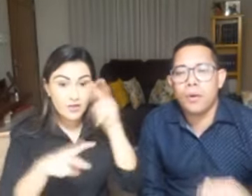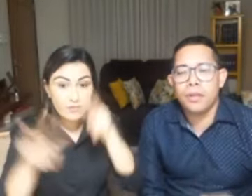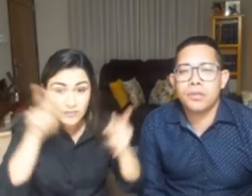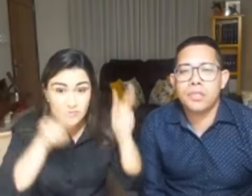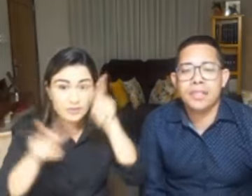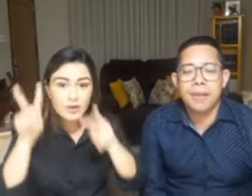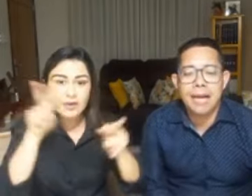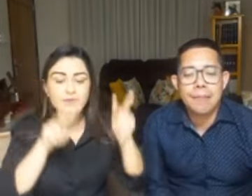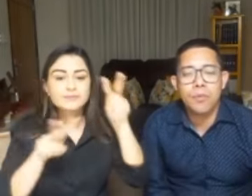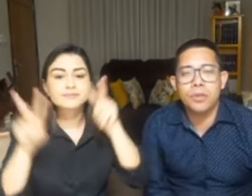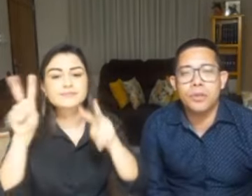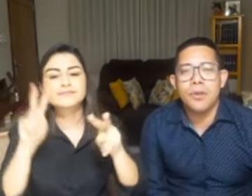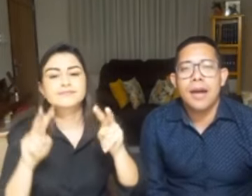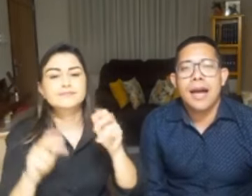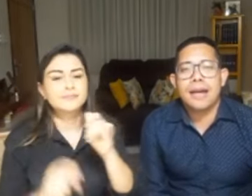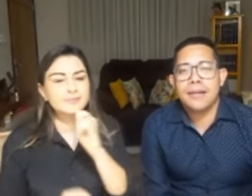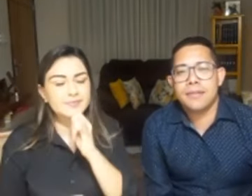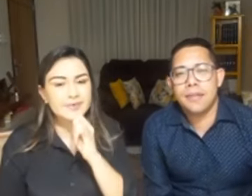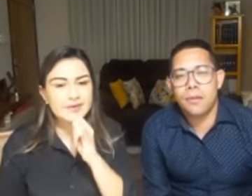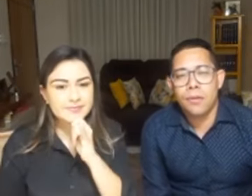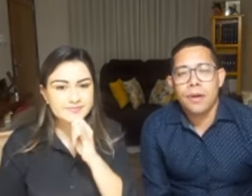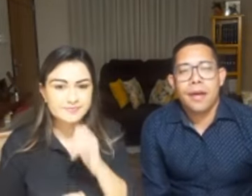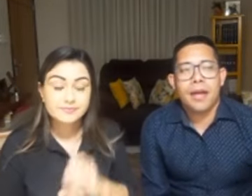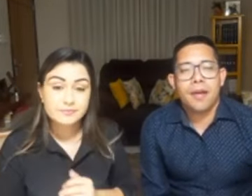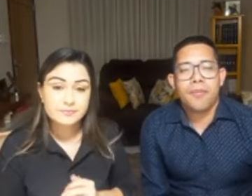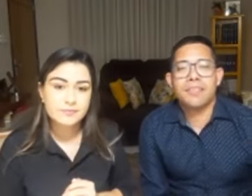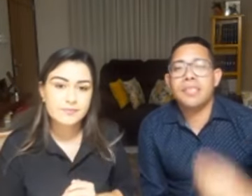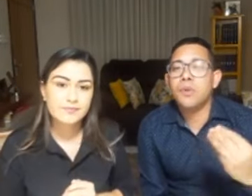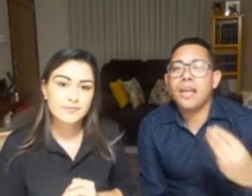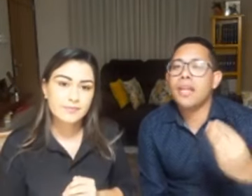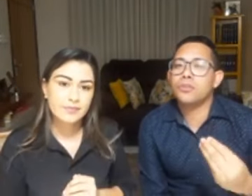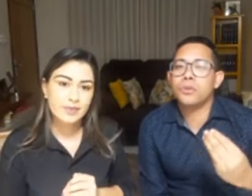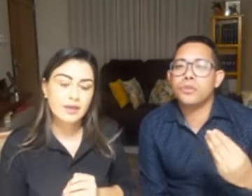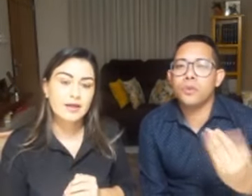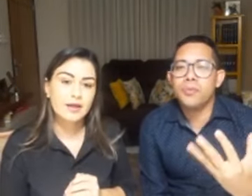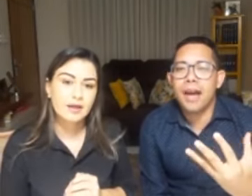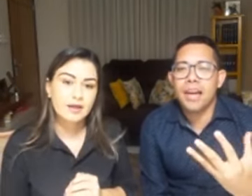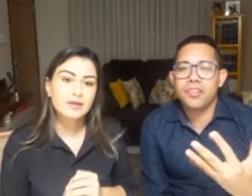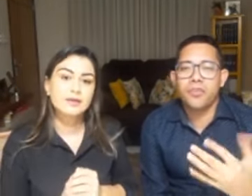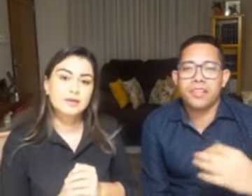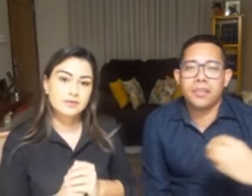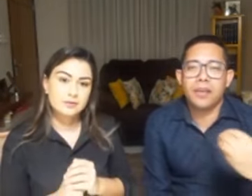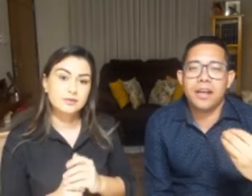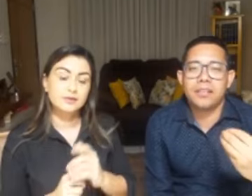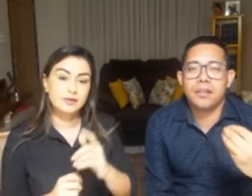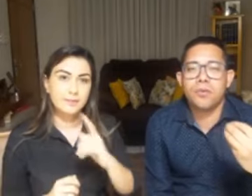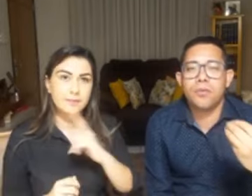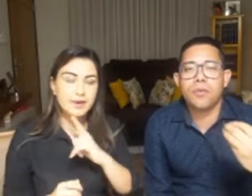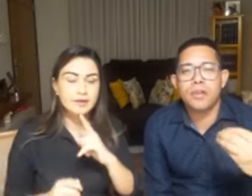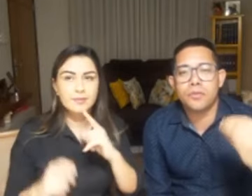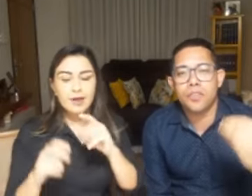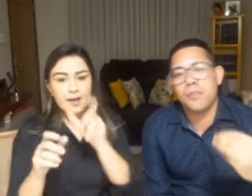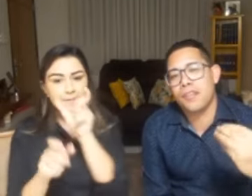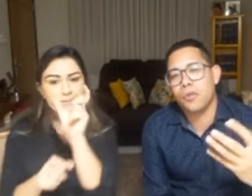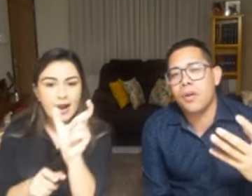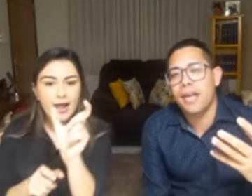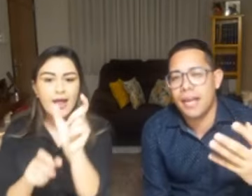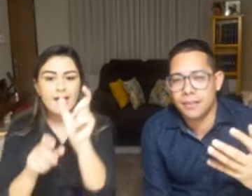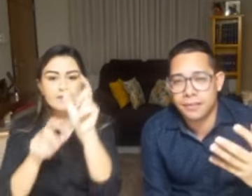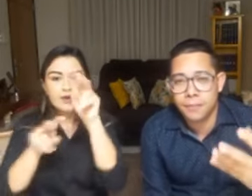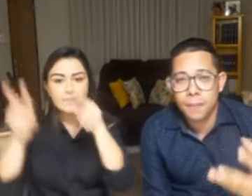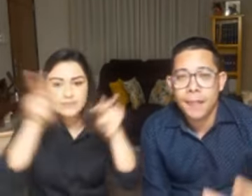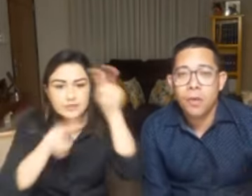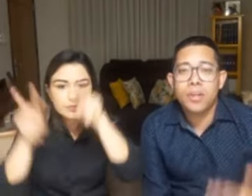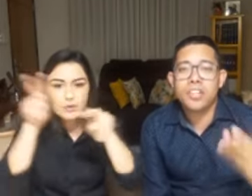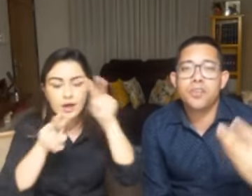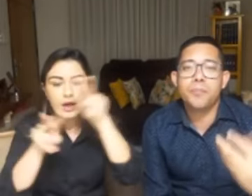visual. Então, você vai trabalhar muito a questão fazendo relações com imagem, fazendo relação com questões mais